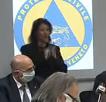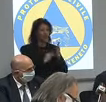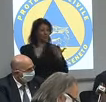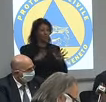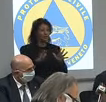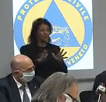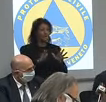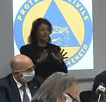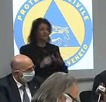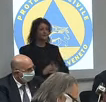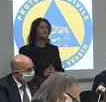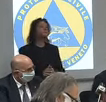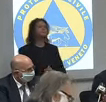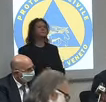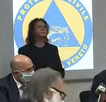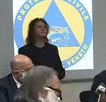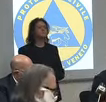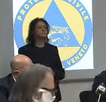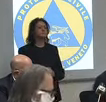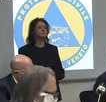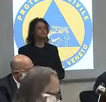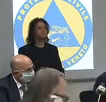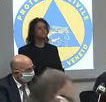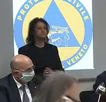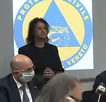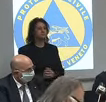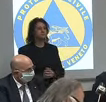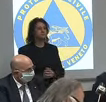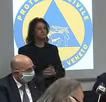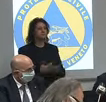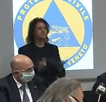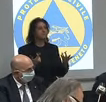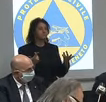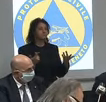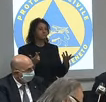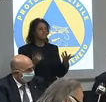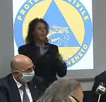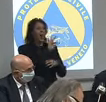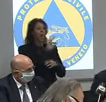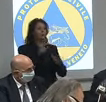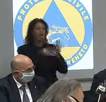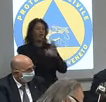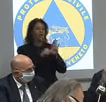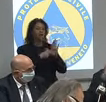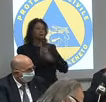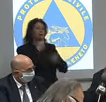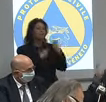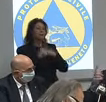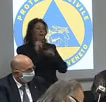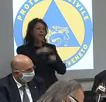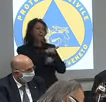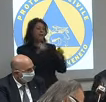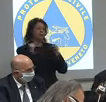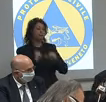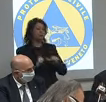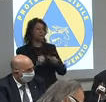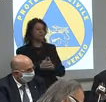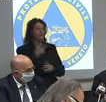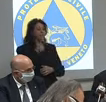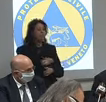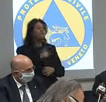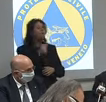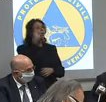debbo anche dire che un po' sono anche portate dai cittadini queste norme, perché se la cultura generale è quella